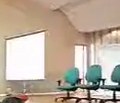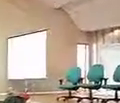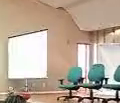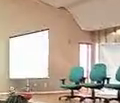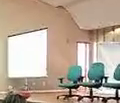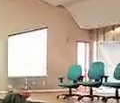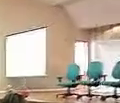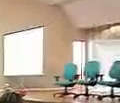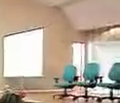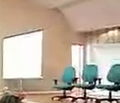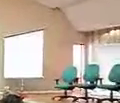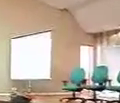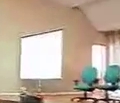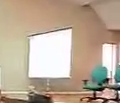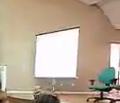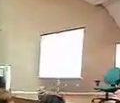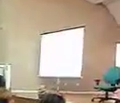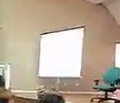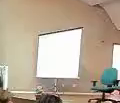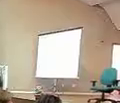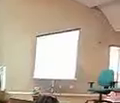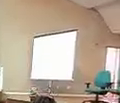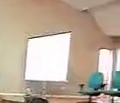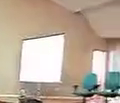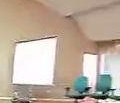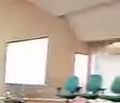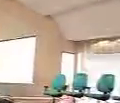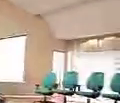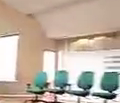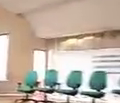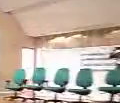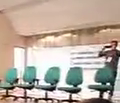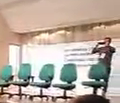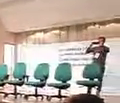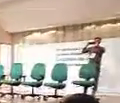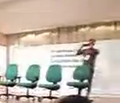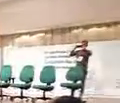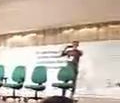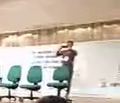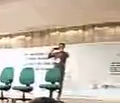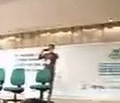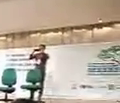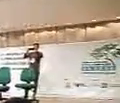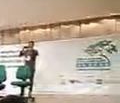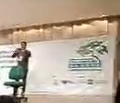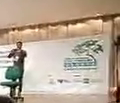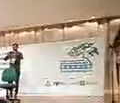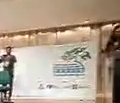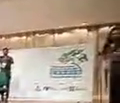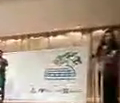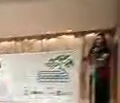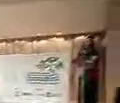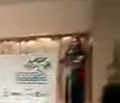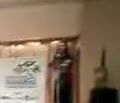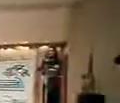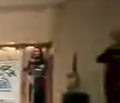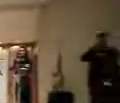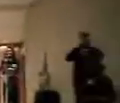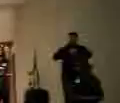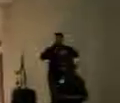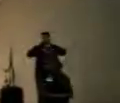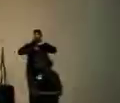Muito boa, né? Ministério de Santa Maria tem uma mentalista à frente da administração, então isso é uma coisa muito